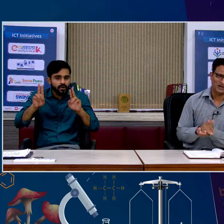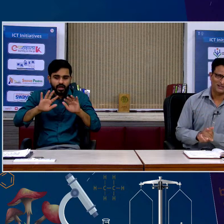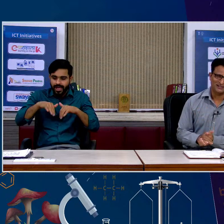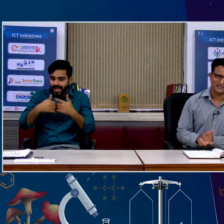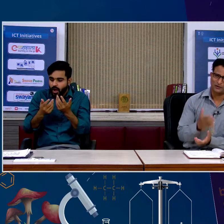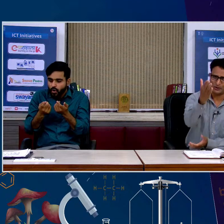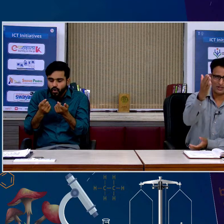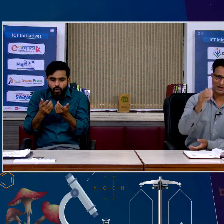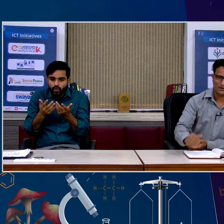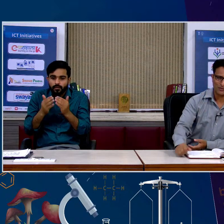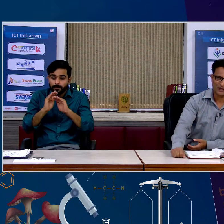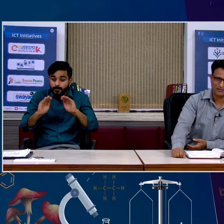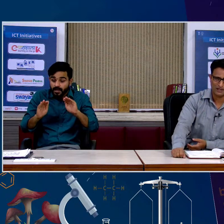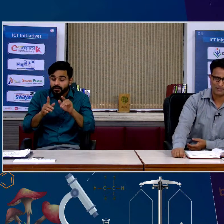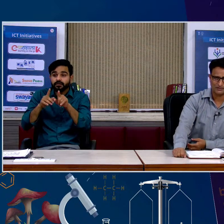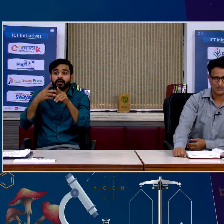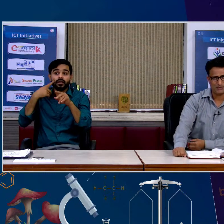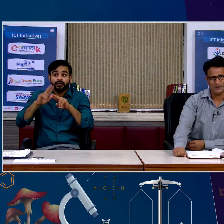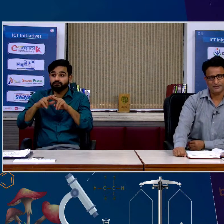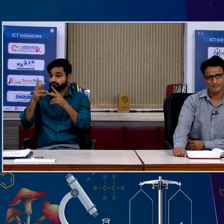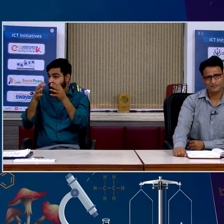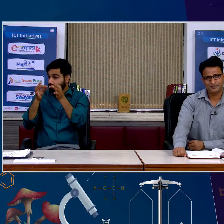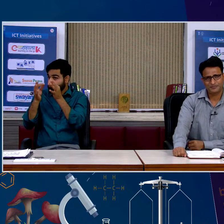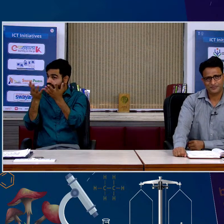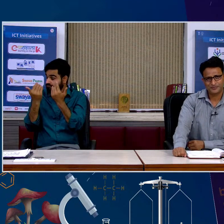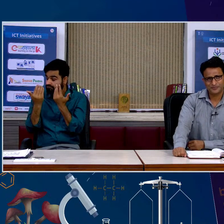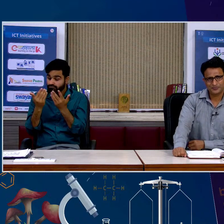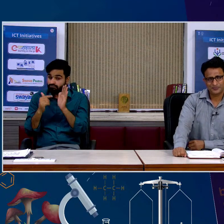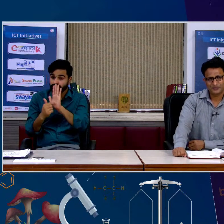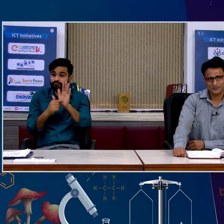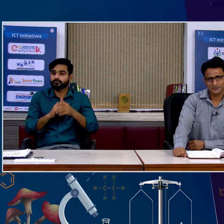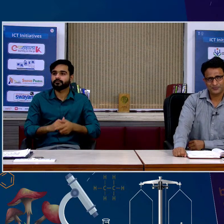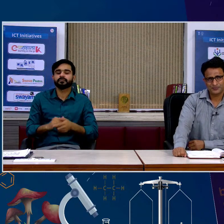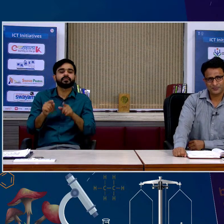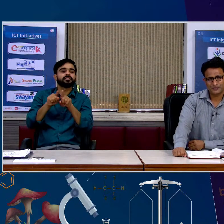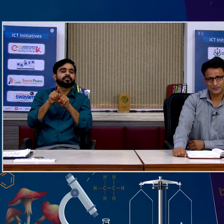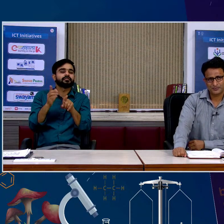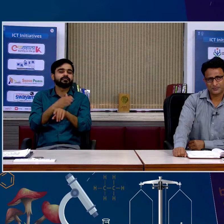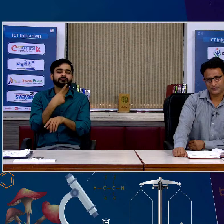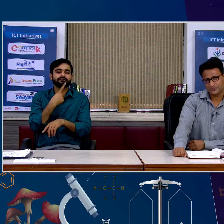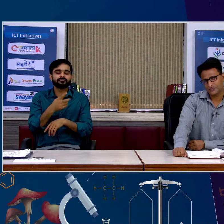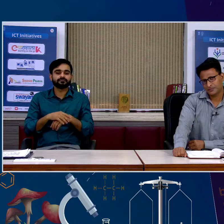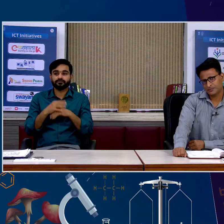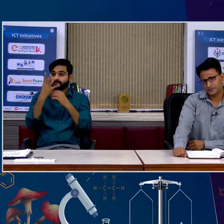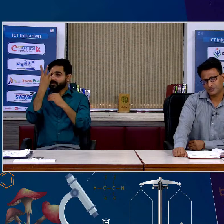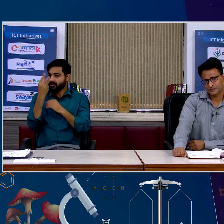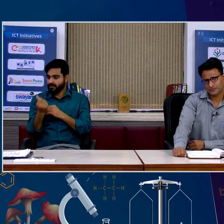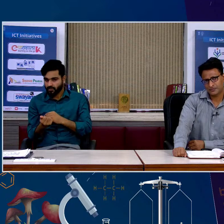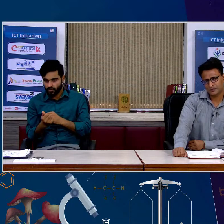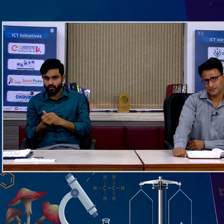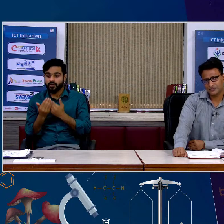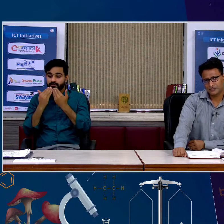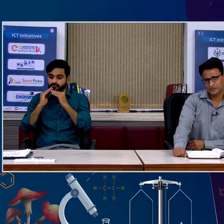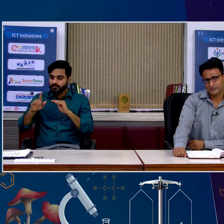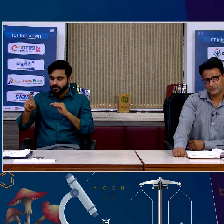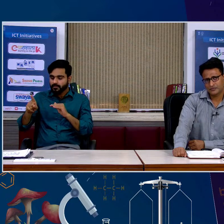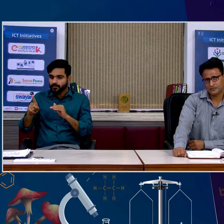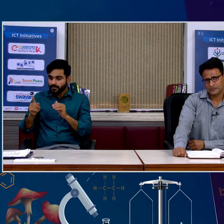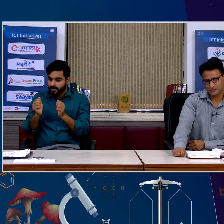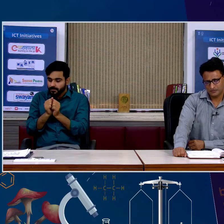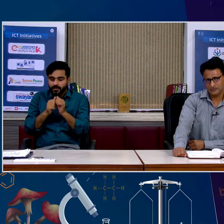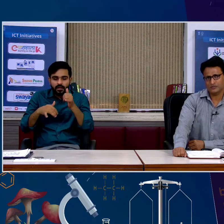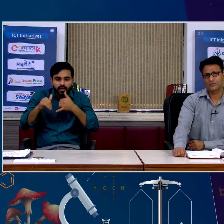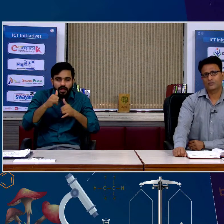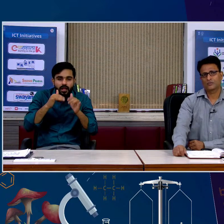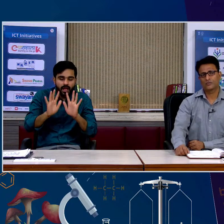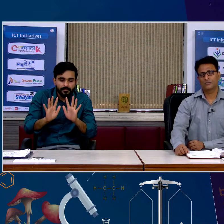से ठोस बनाया जा सकता है? कुछ एक उदाहरण के रूप में अगर हम देख पाएं समझ पाएं. तो जैसे मैं बोल रही थी, अगर आप काउंटिंग कर रहे हैं, अगर बच्चे को बीट्स के साथ खेलना